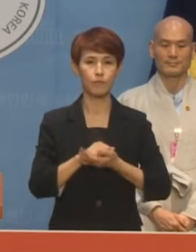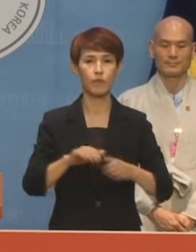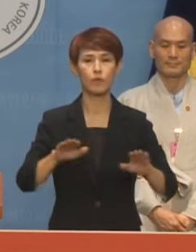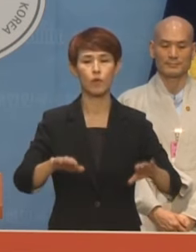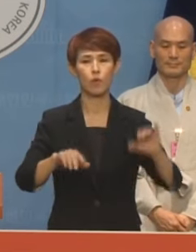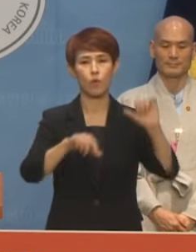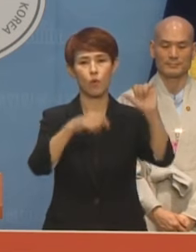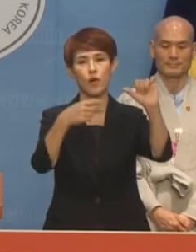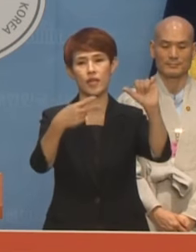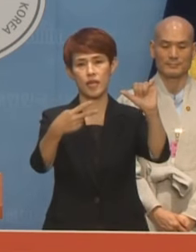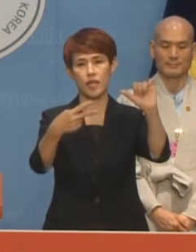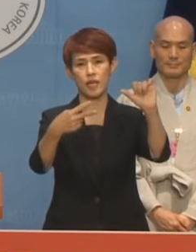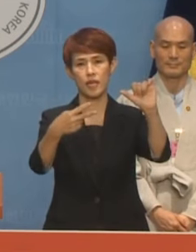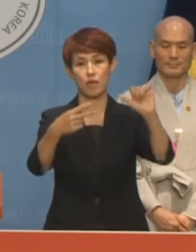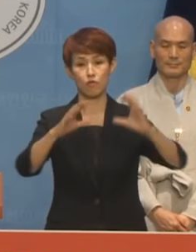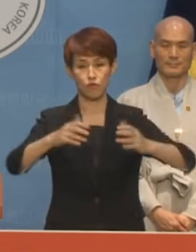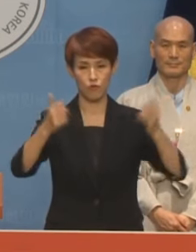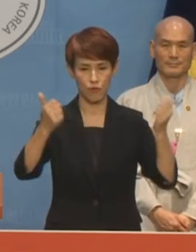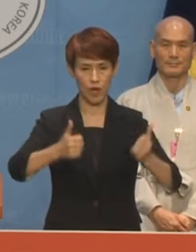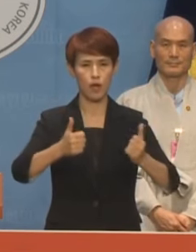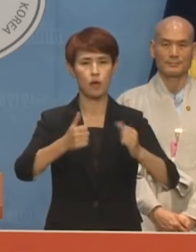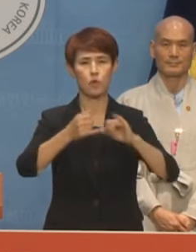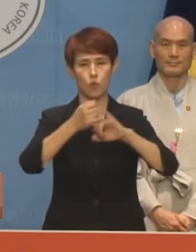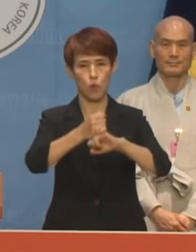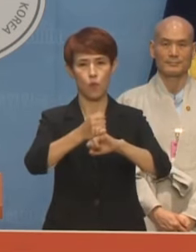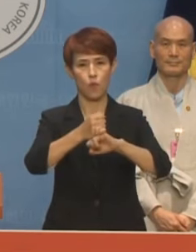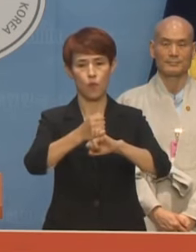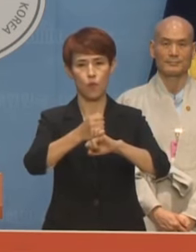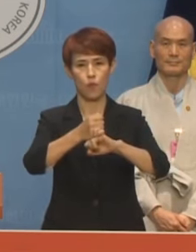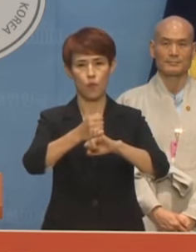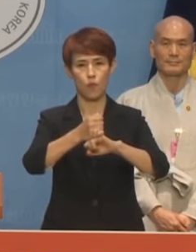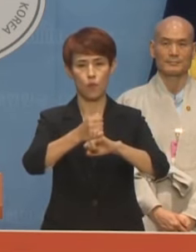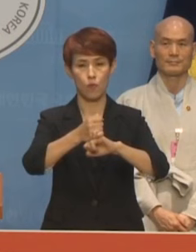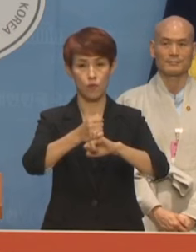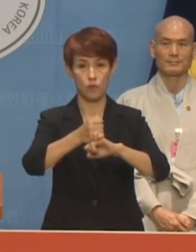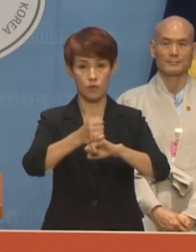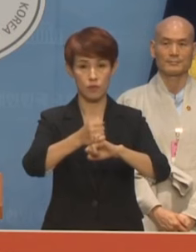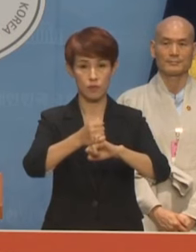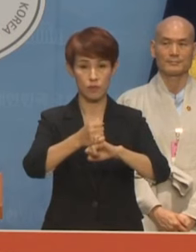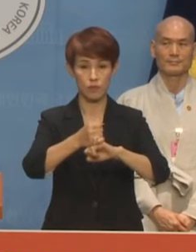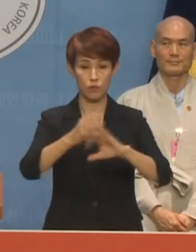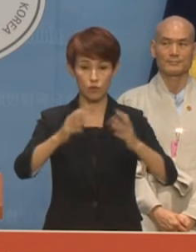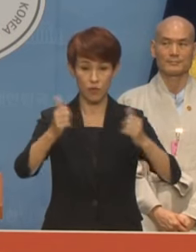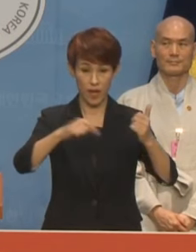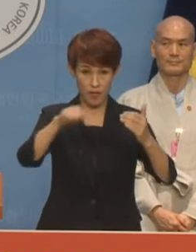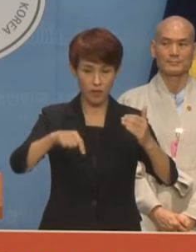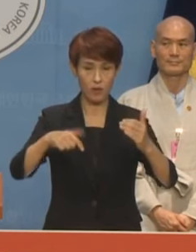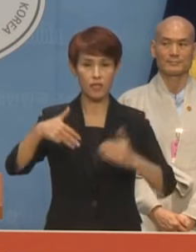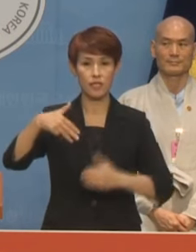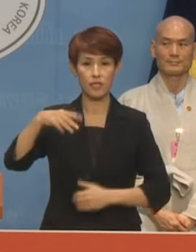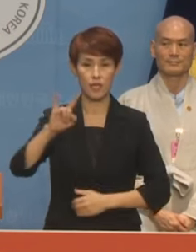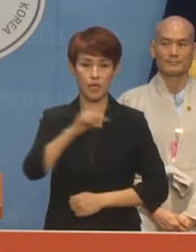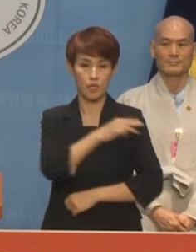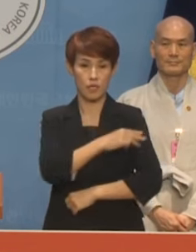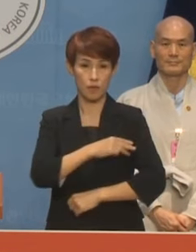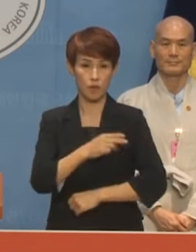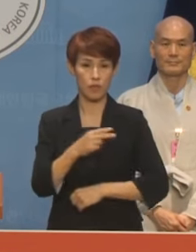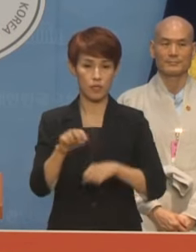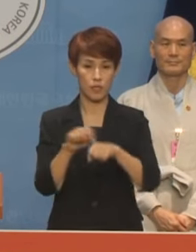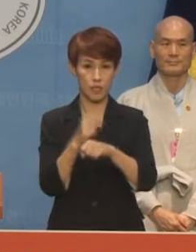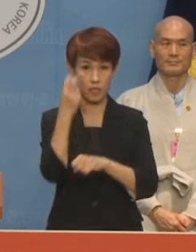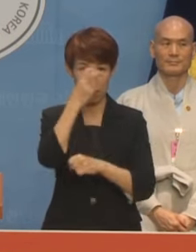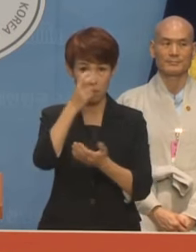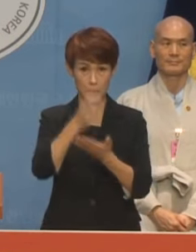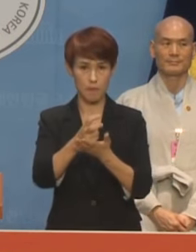5월 2일 국회를 반드시 열고, 또 열린 국회에서는 최수근 상병 관련된 특검법을